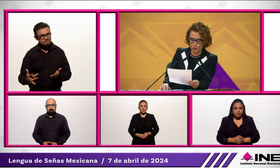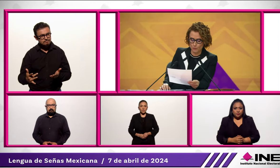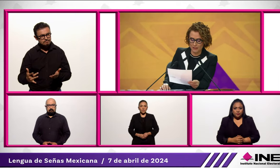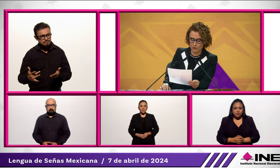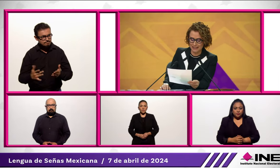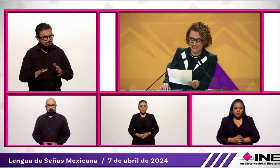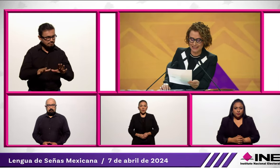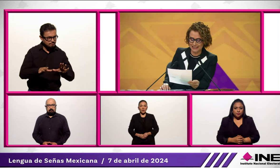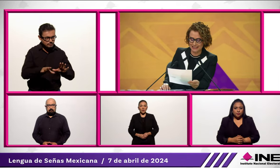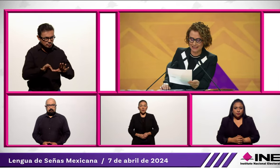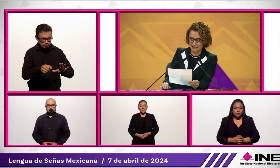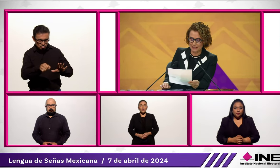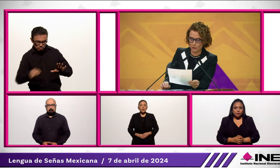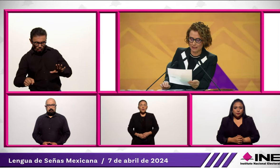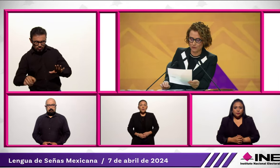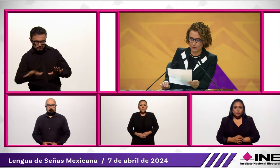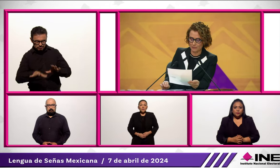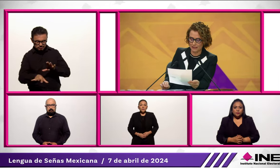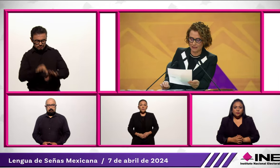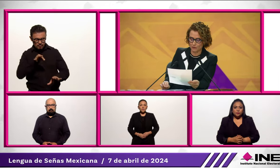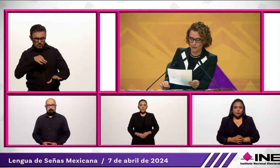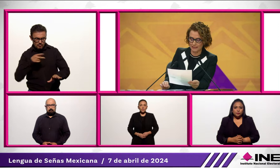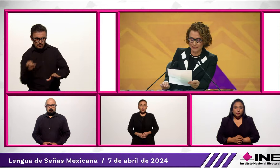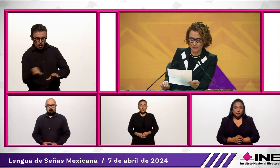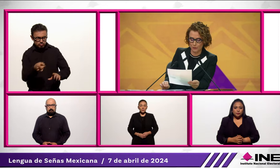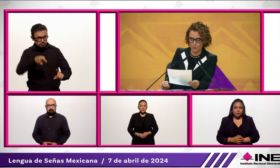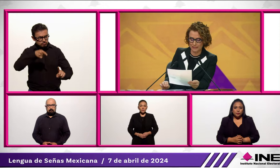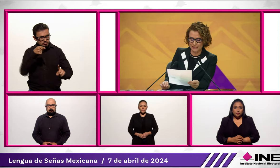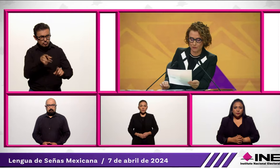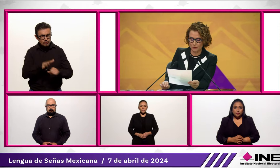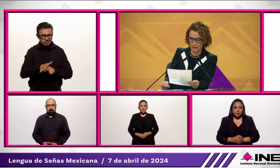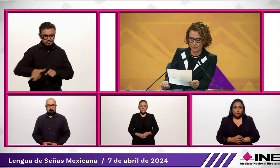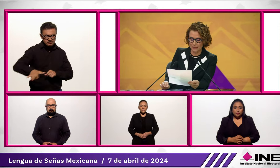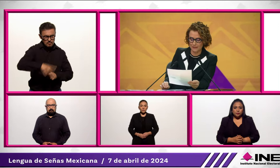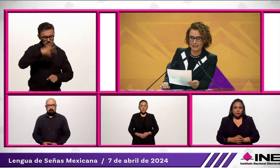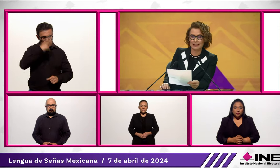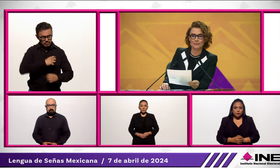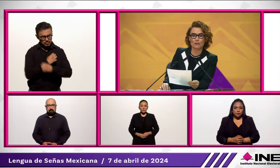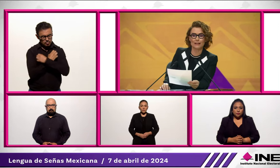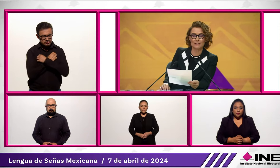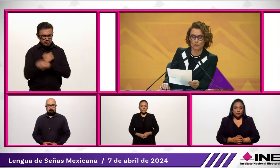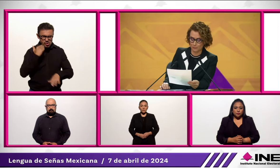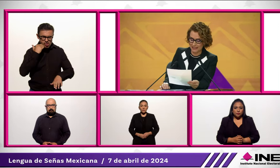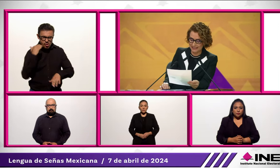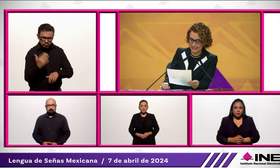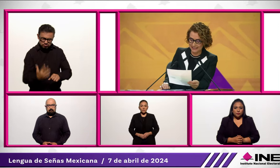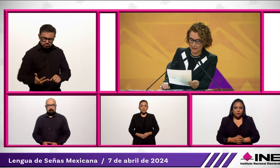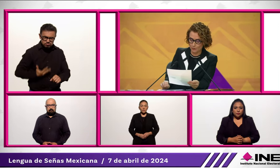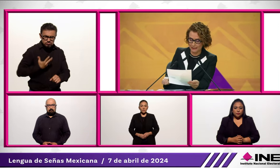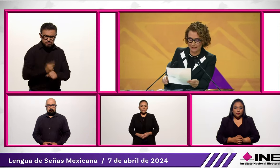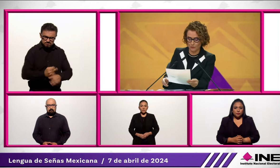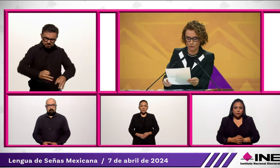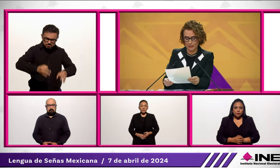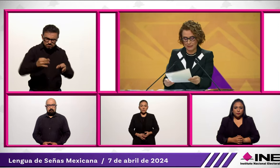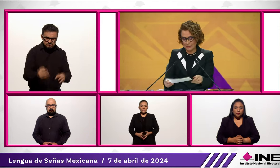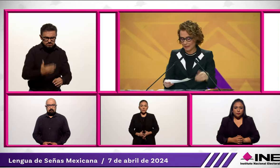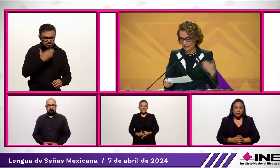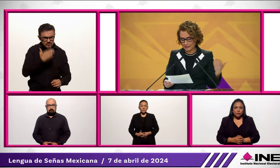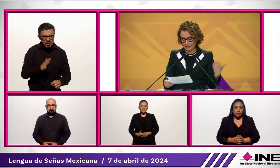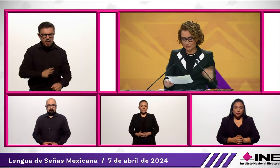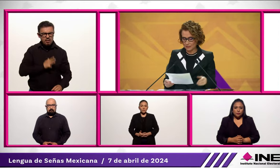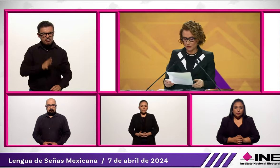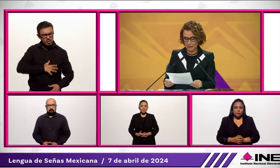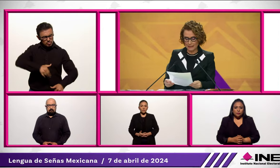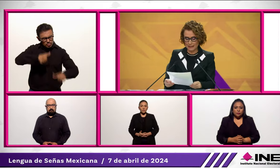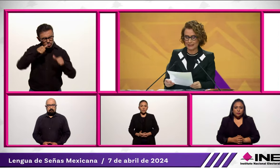sur, ¿cómo mejoraría la calidad de la educación en México? Y si esa propuesta contempla la mejora de los planteles educativos.